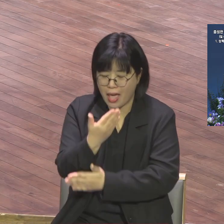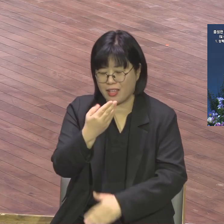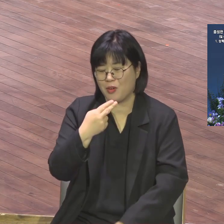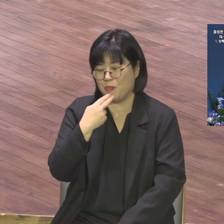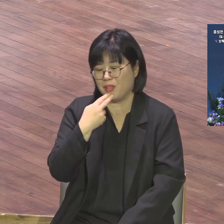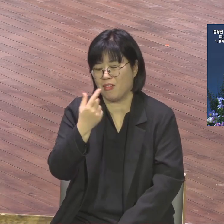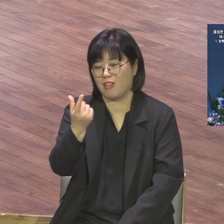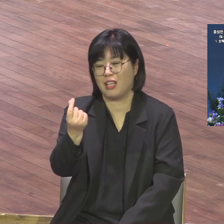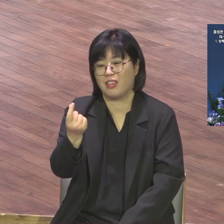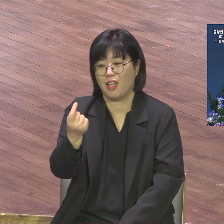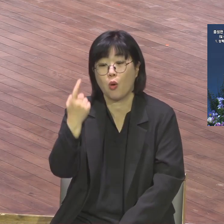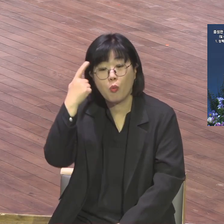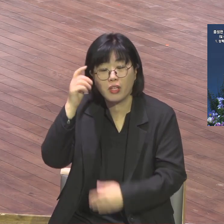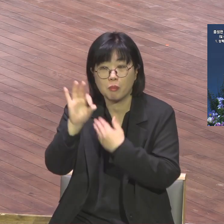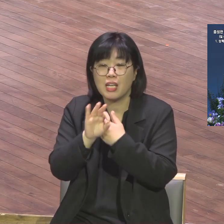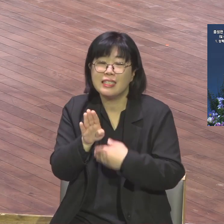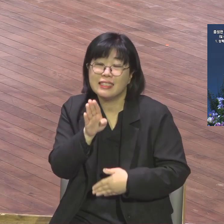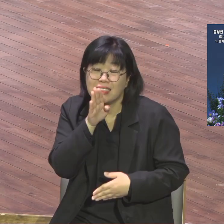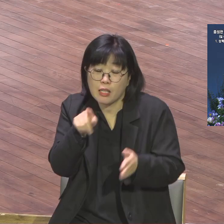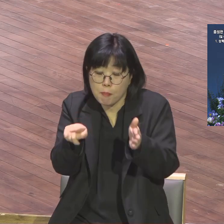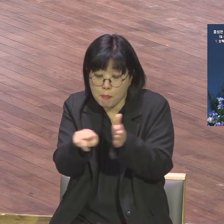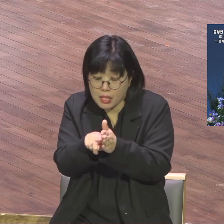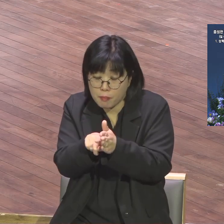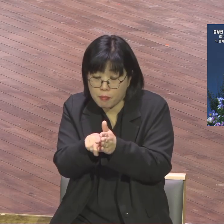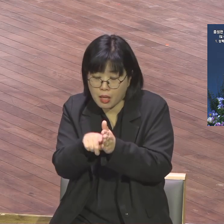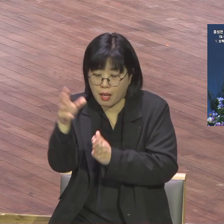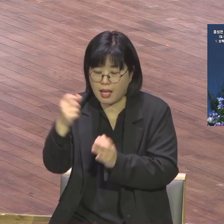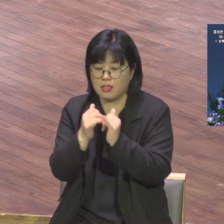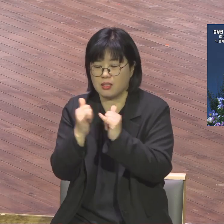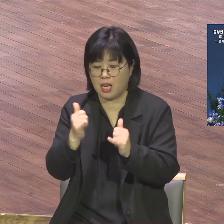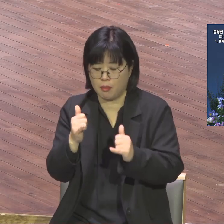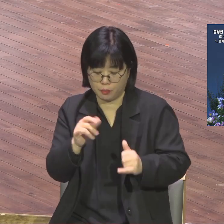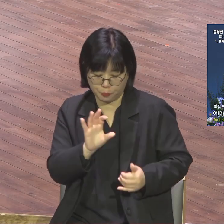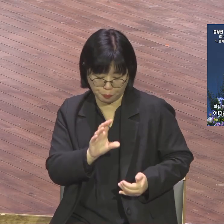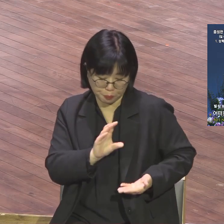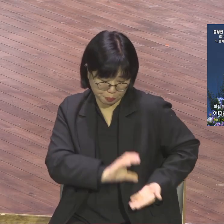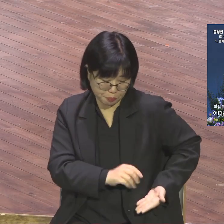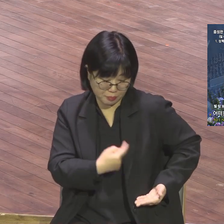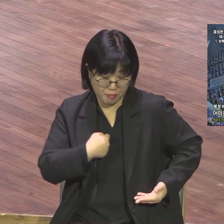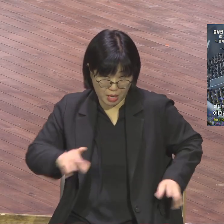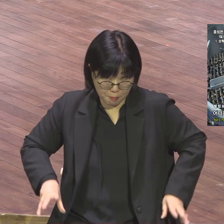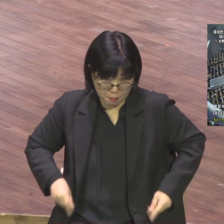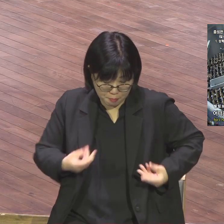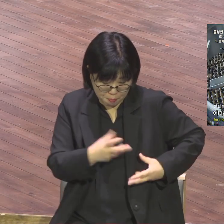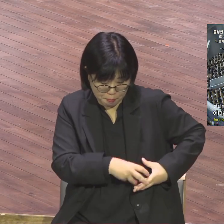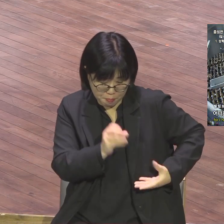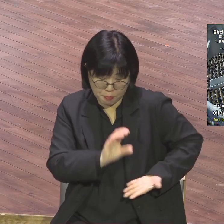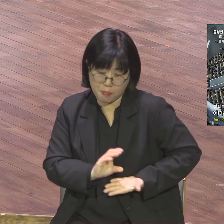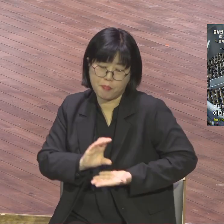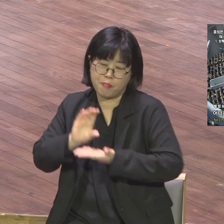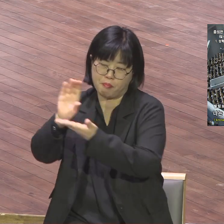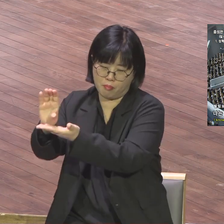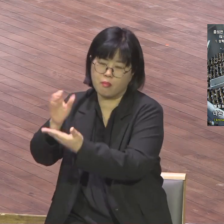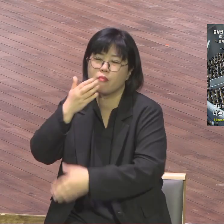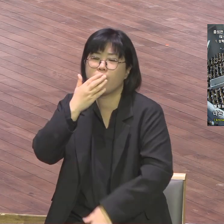바로 자족의 삶이에요 자족 어떠한 행편이든지 나는 자족하기를 배웠노니